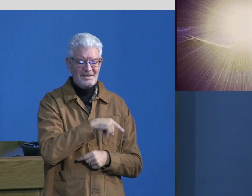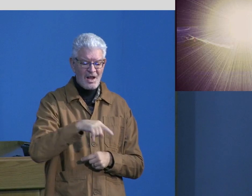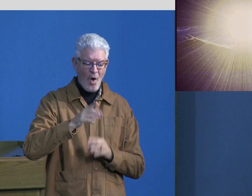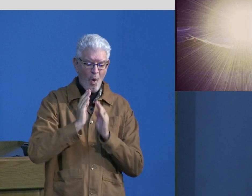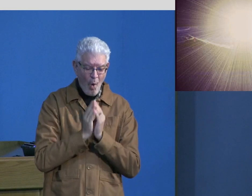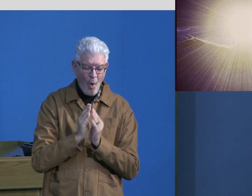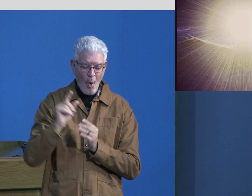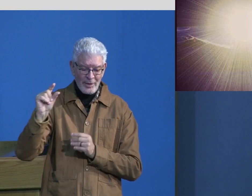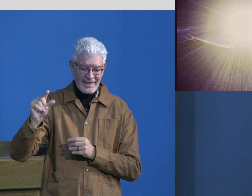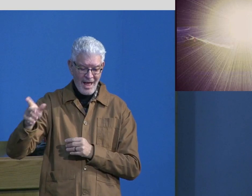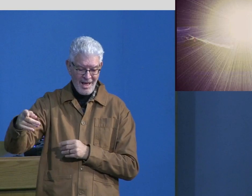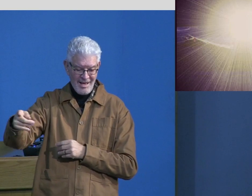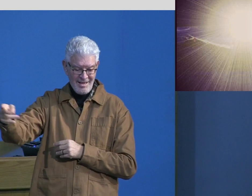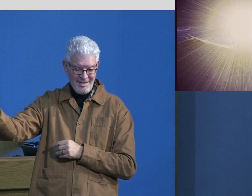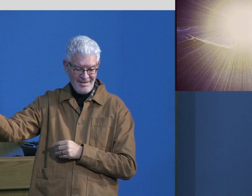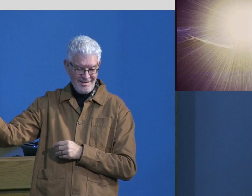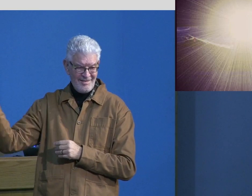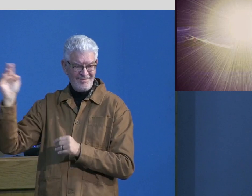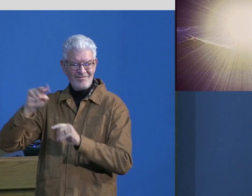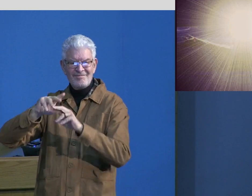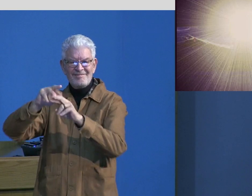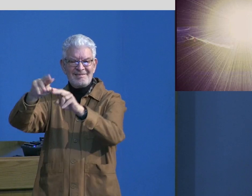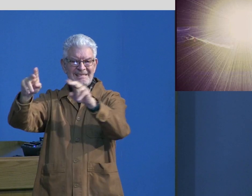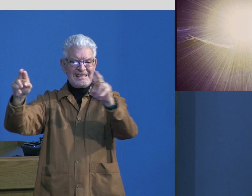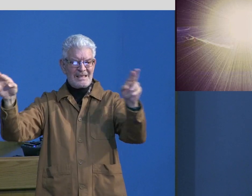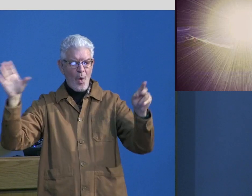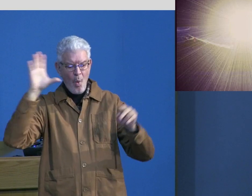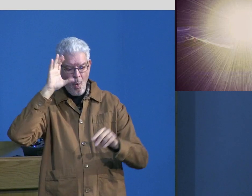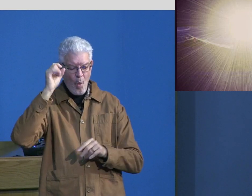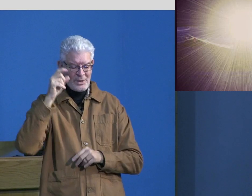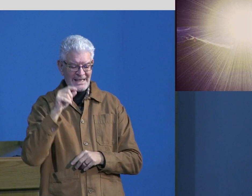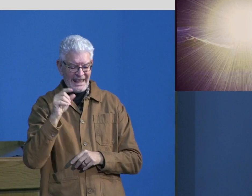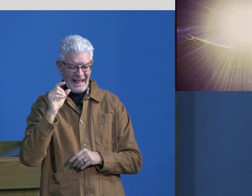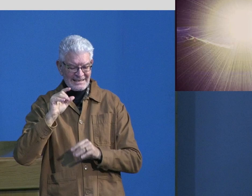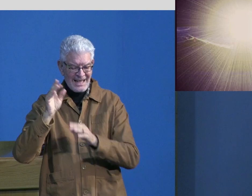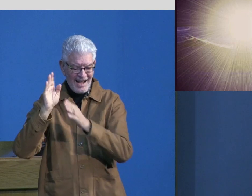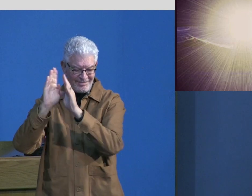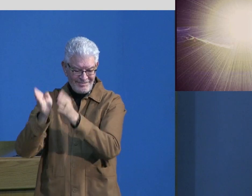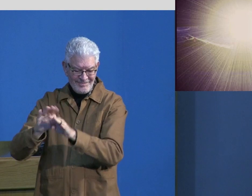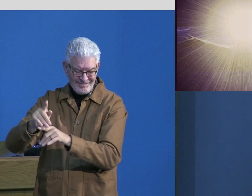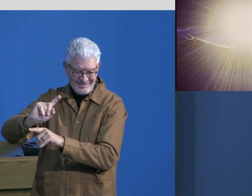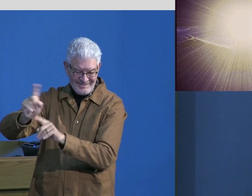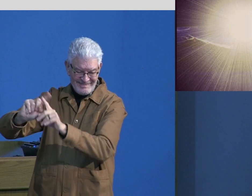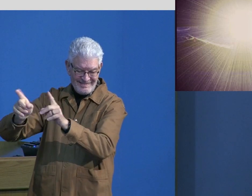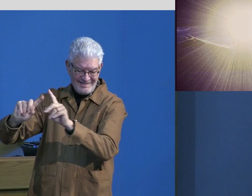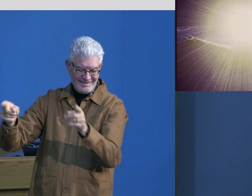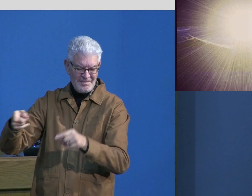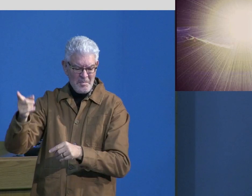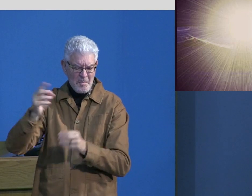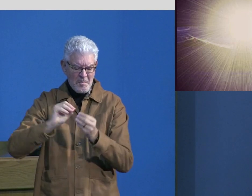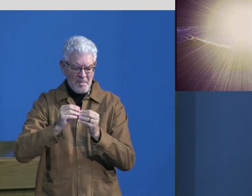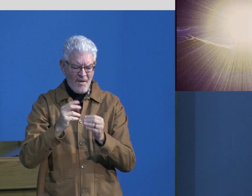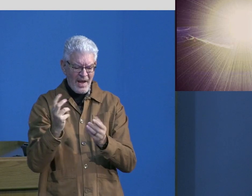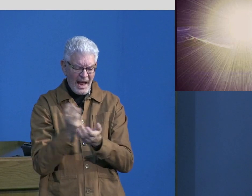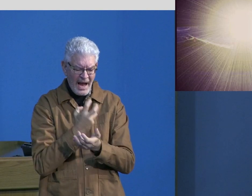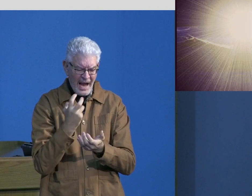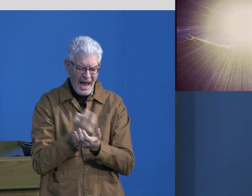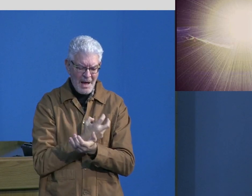God is nie soos 'n valse afgod wat oral verkrygbaar is nie en verskillende afbeeldings maak